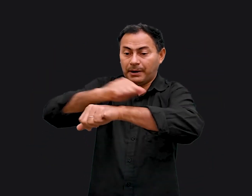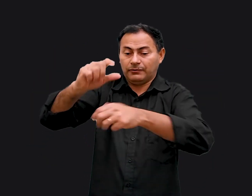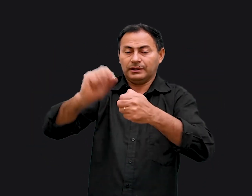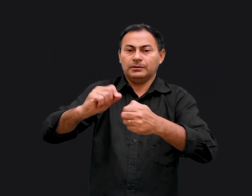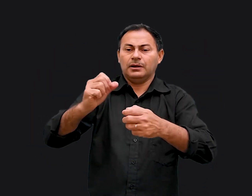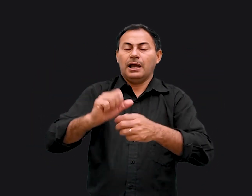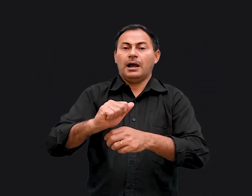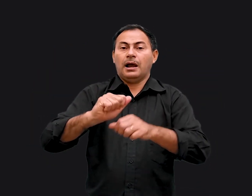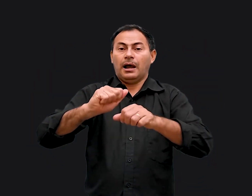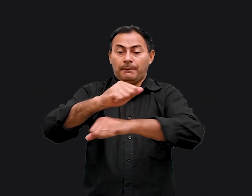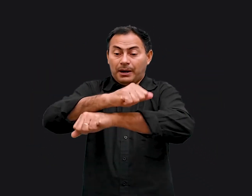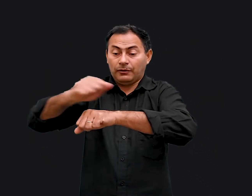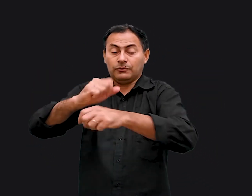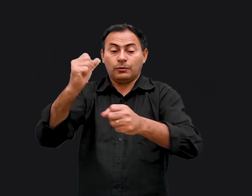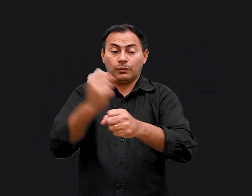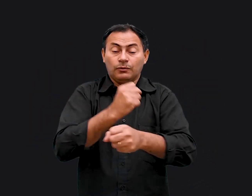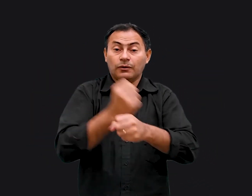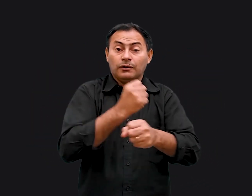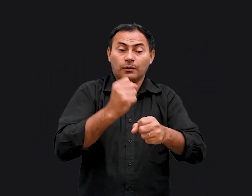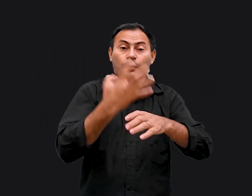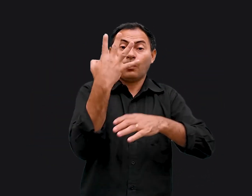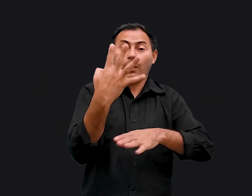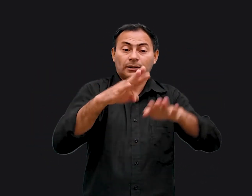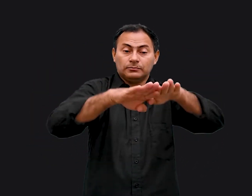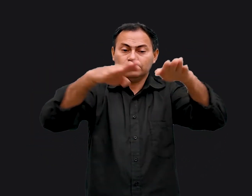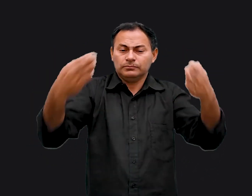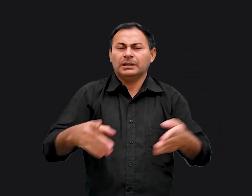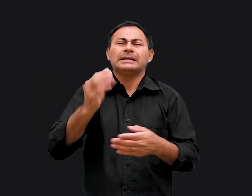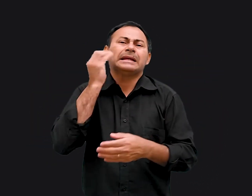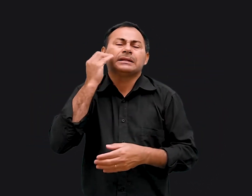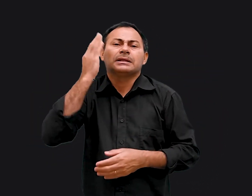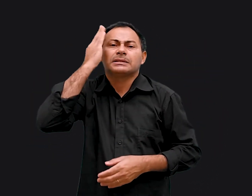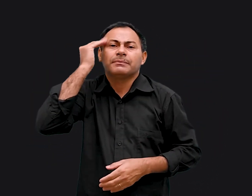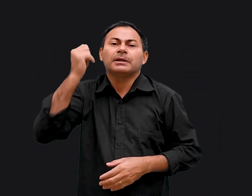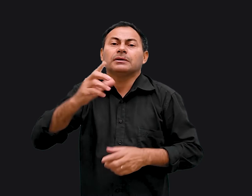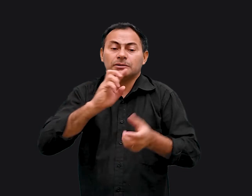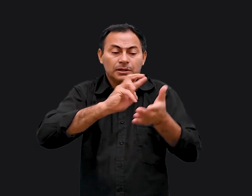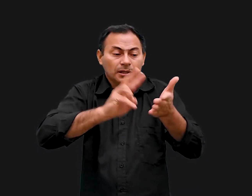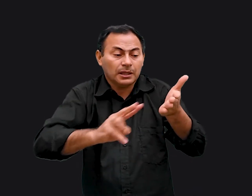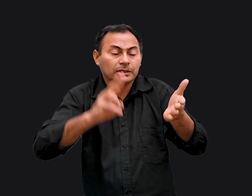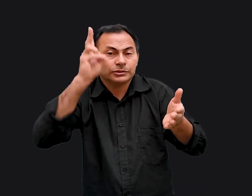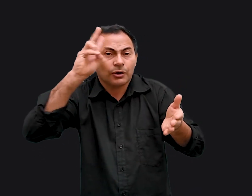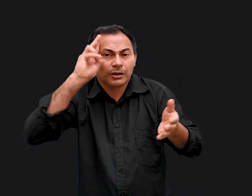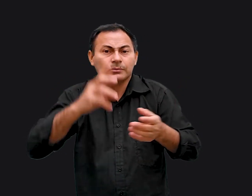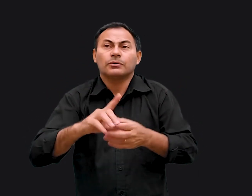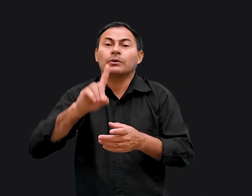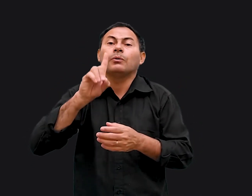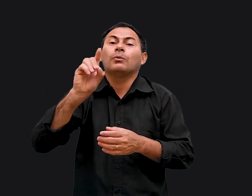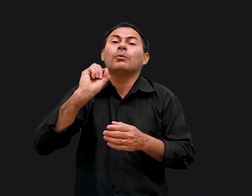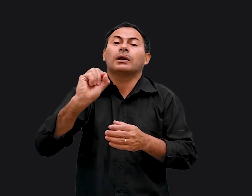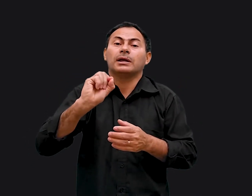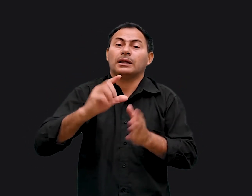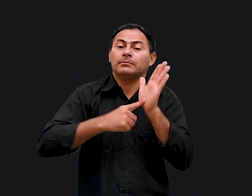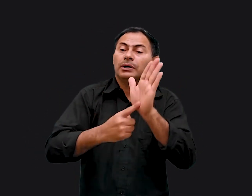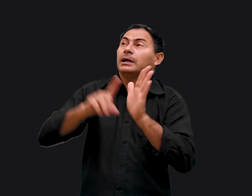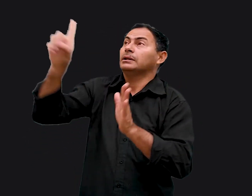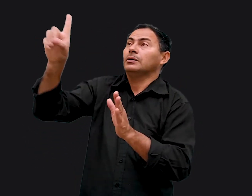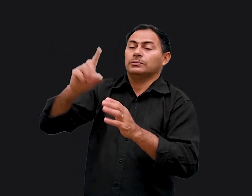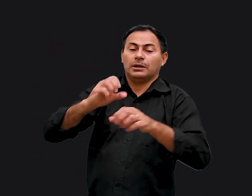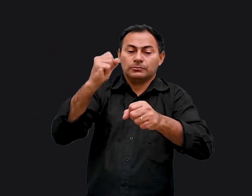Abraão construiu 4 altares. Tente descobrir, conforme você ler a história, o que ele queria dizer a Deus com a construção daqueles